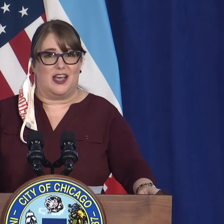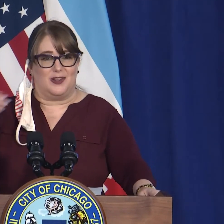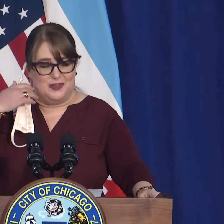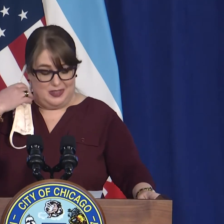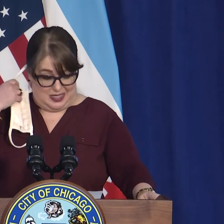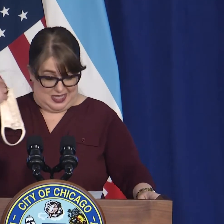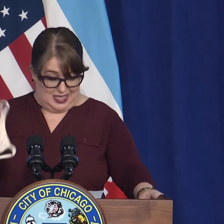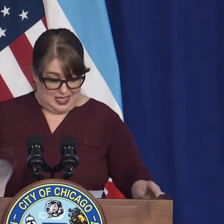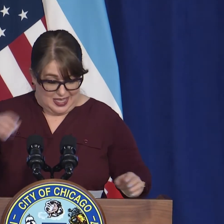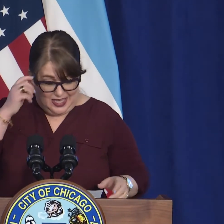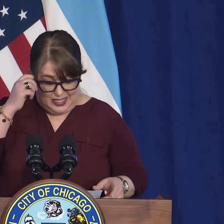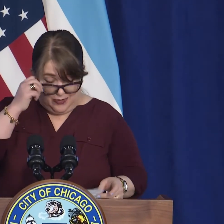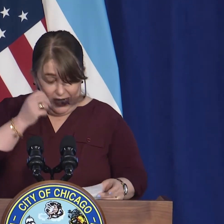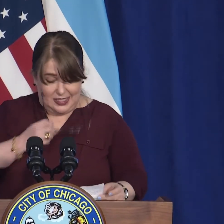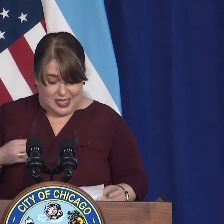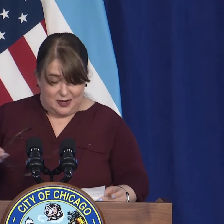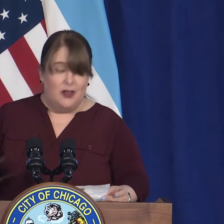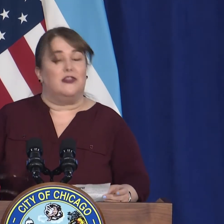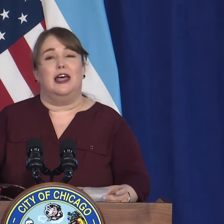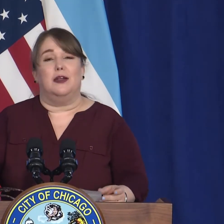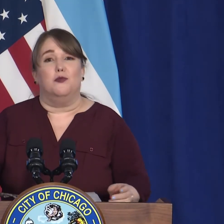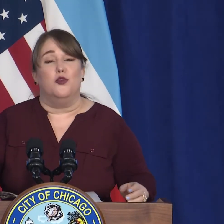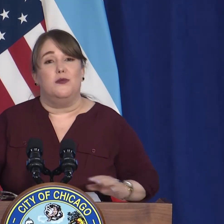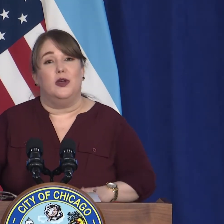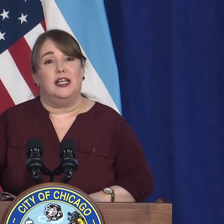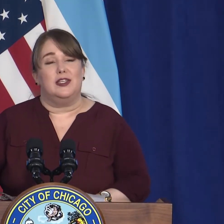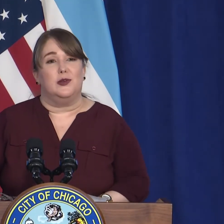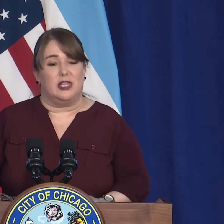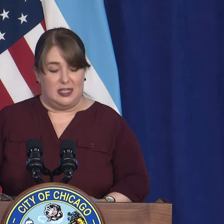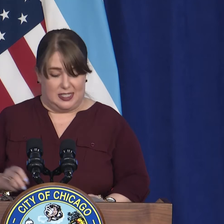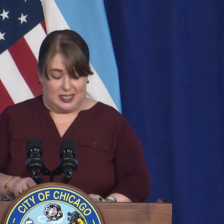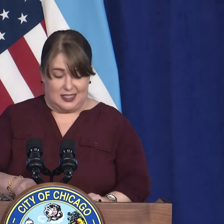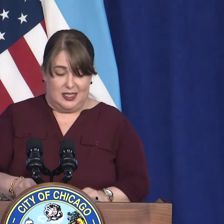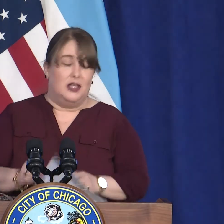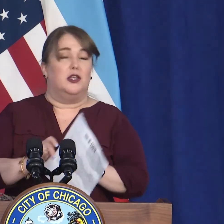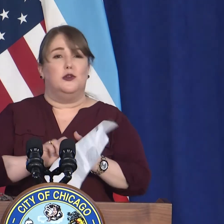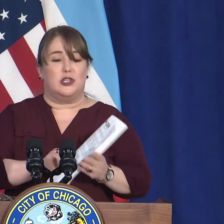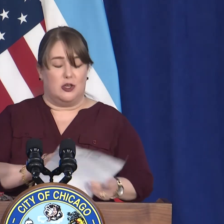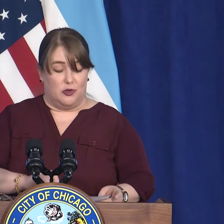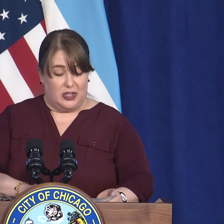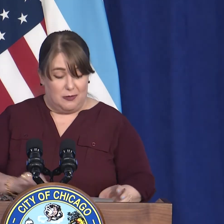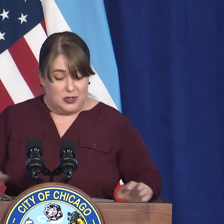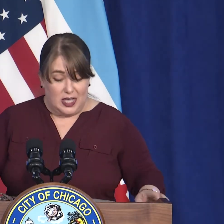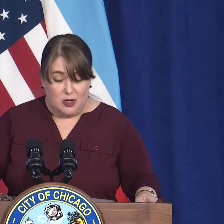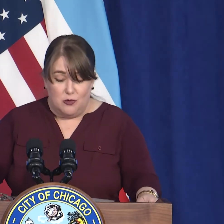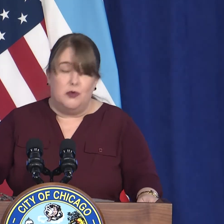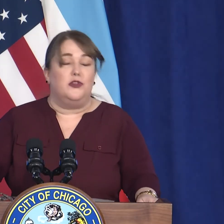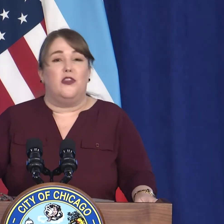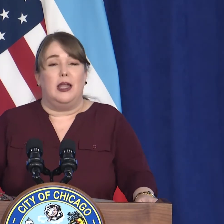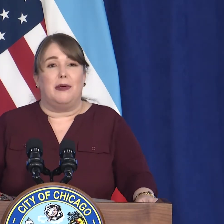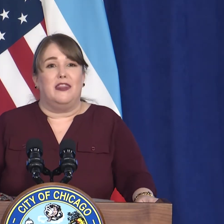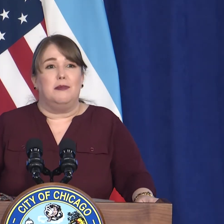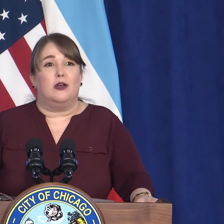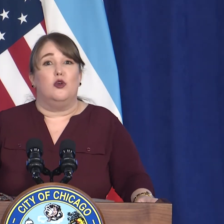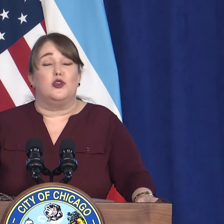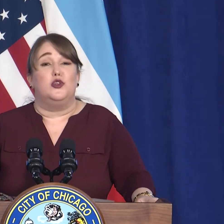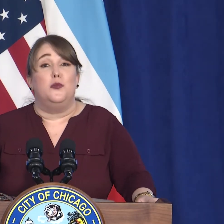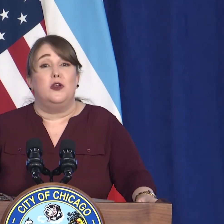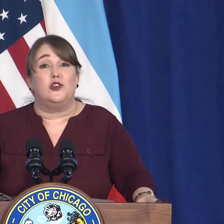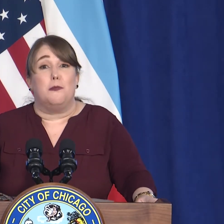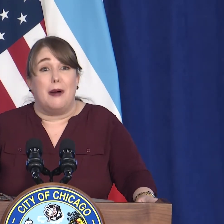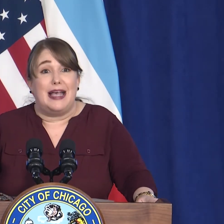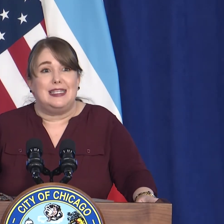de Chicago. Y hoy les quiero dar muy buenas noticias. Nos encontramos en un punto de la pandemia con